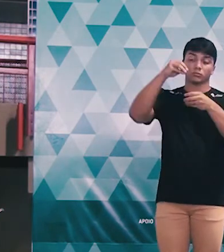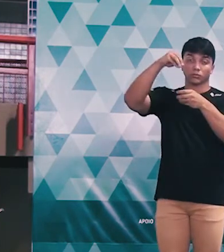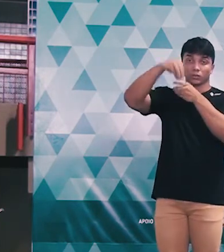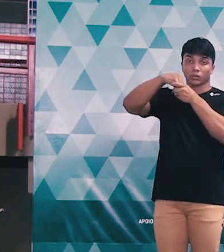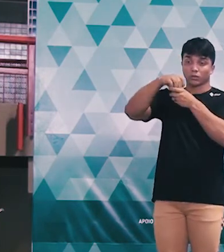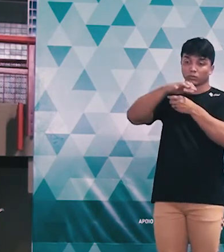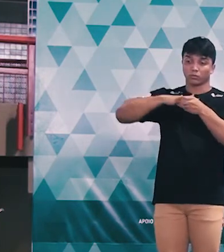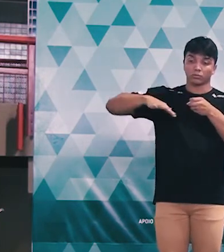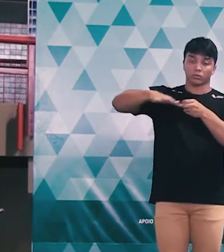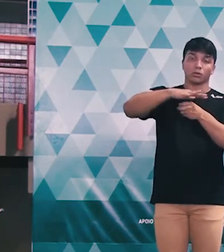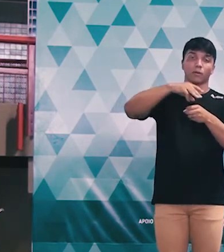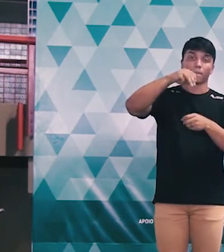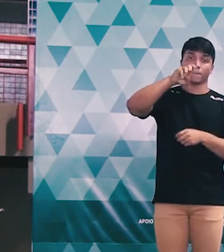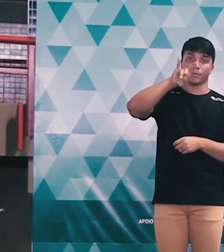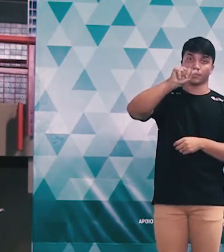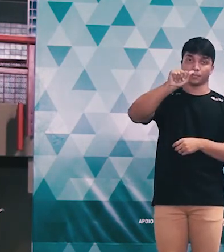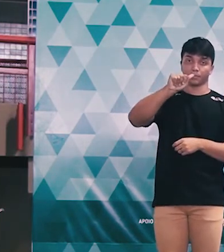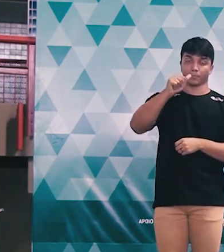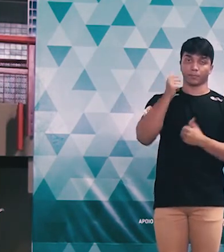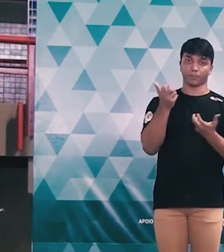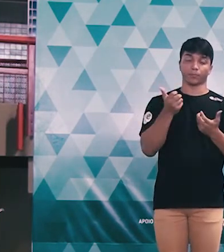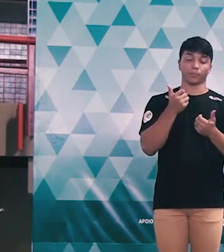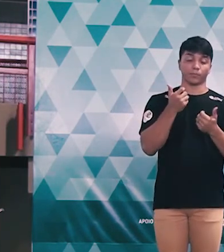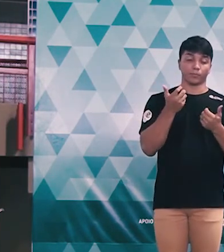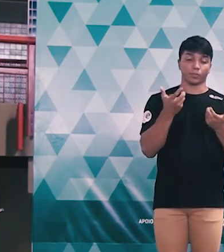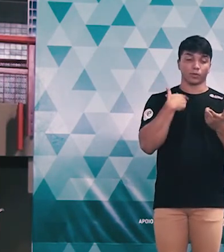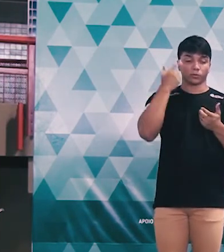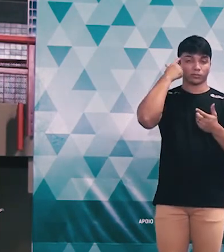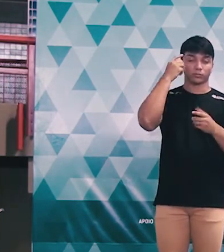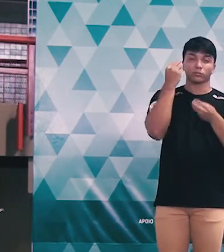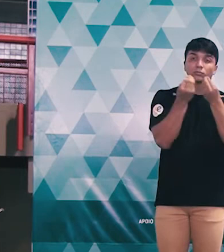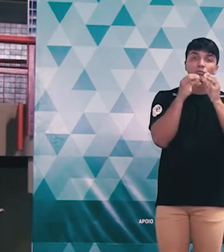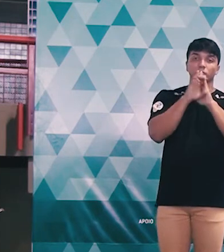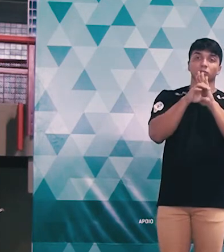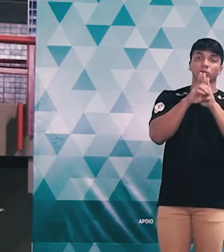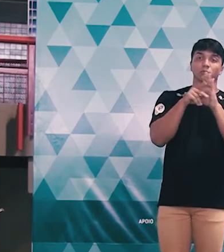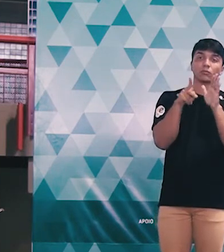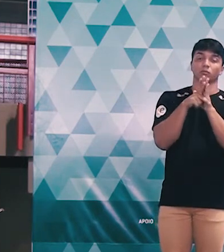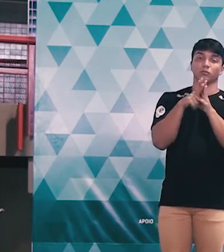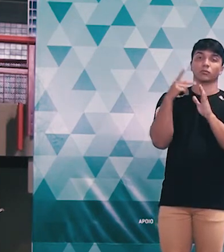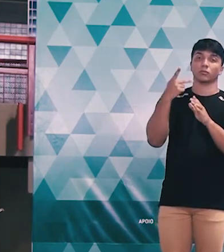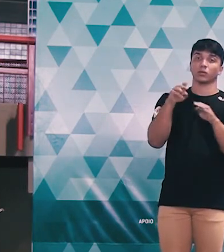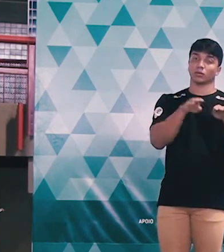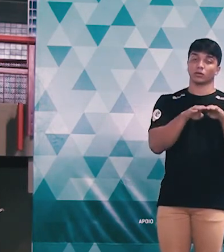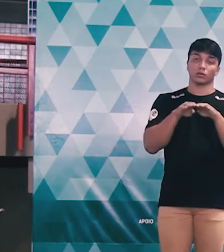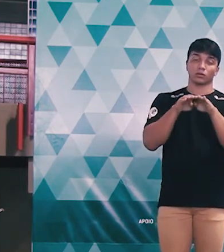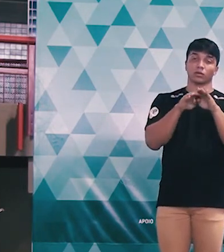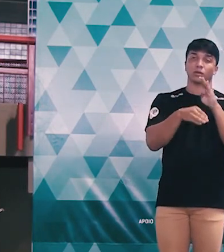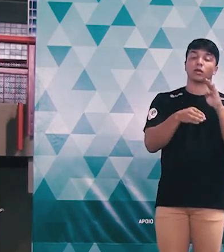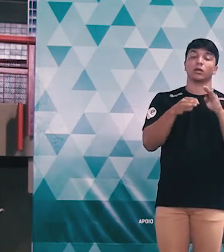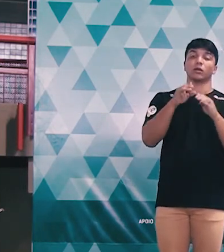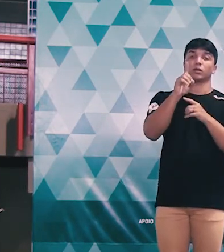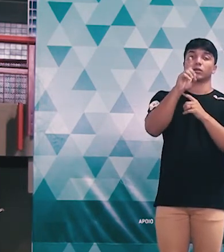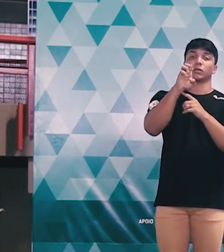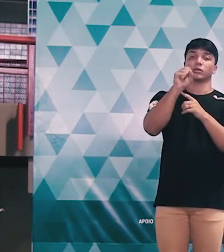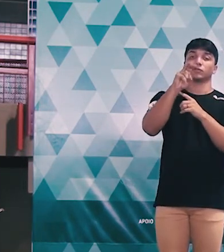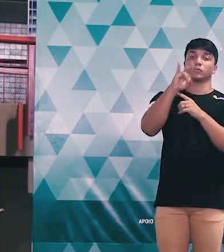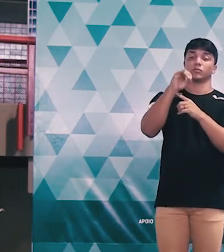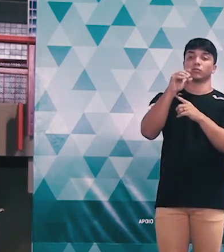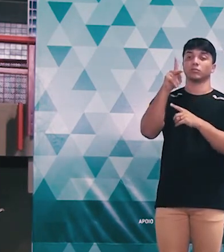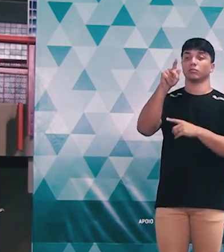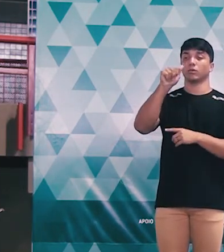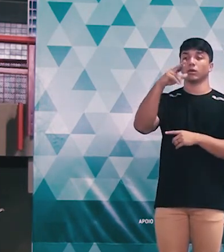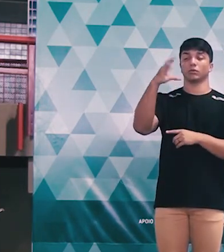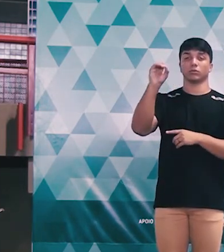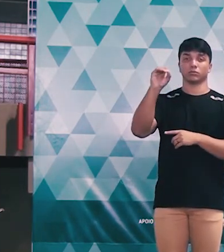em torno da média? Para a gente entender o conceito de desvio padrão. Eu vou propor aqui para vocês um exercício mental, só